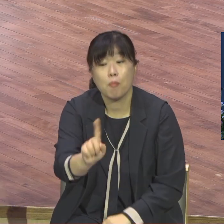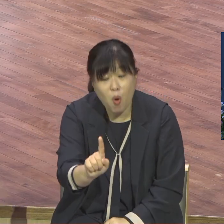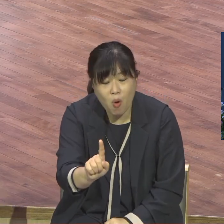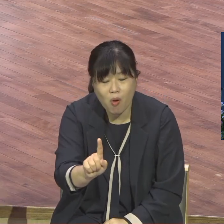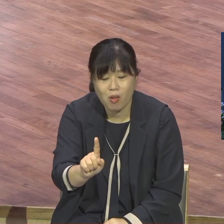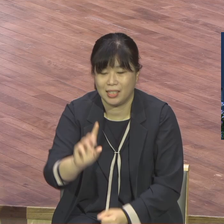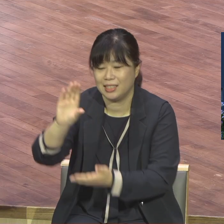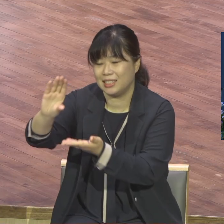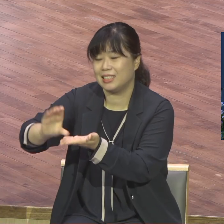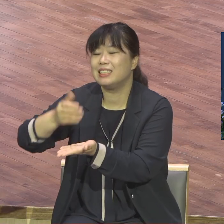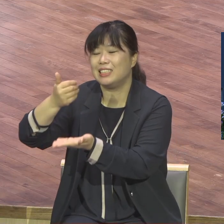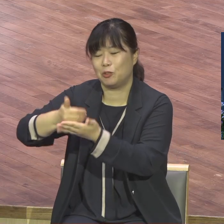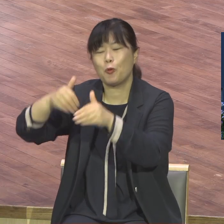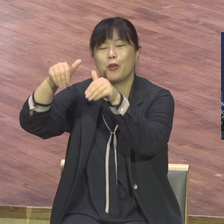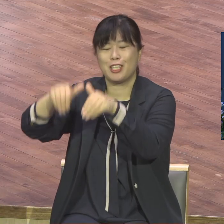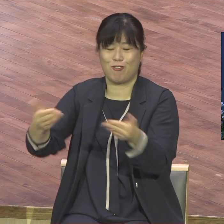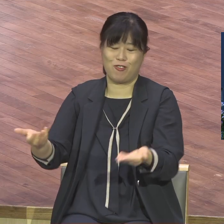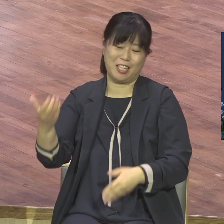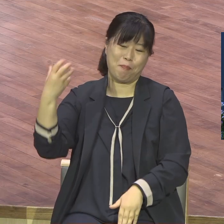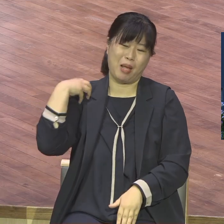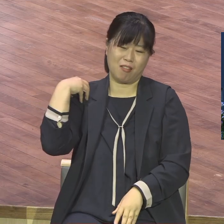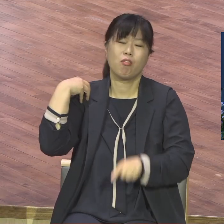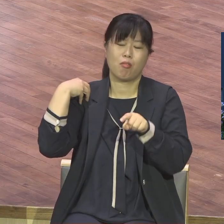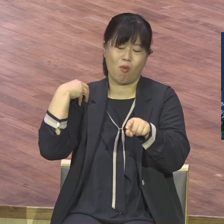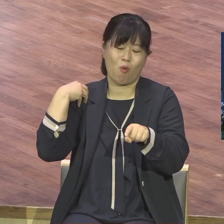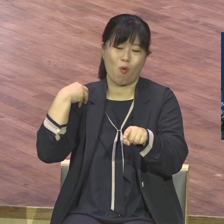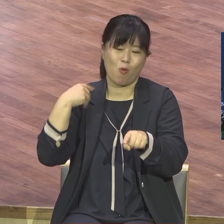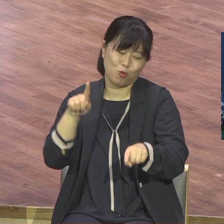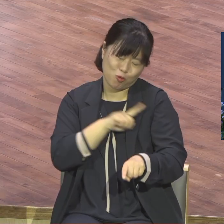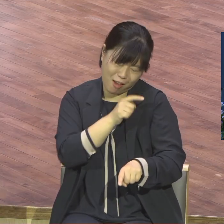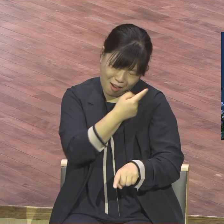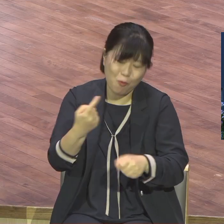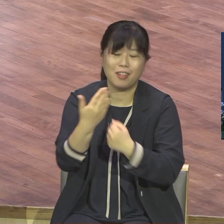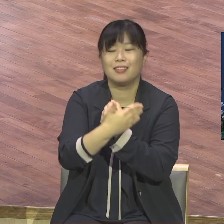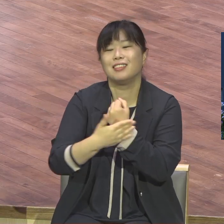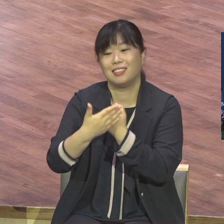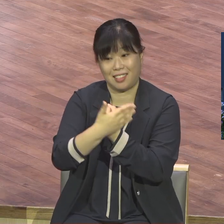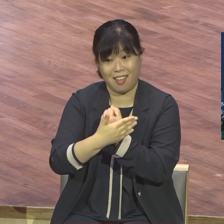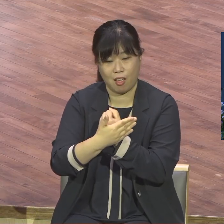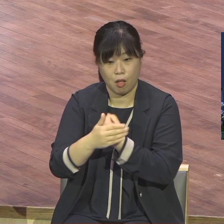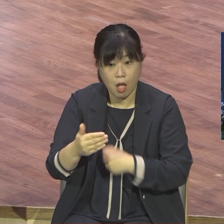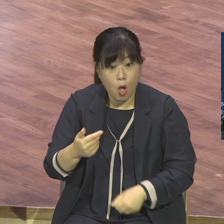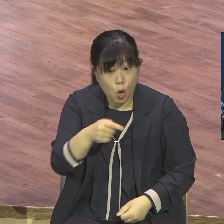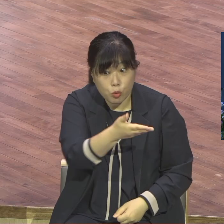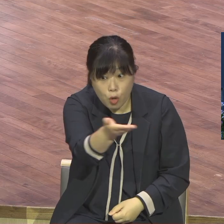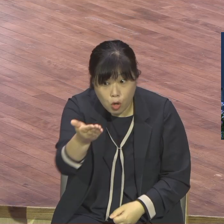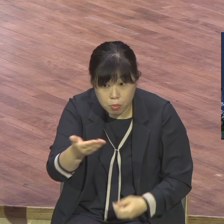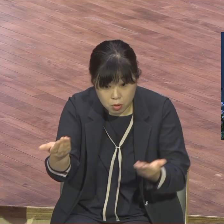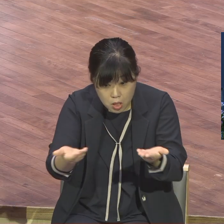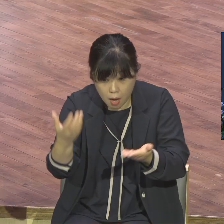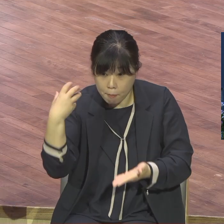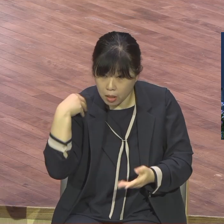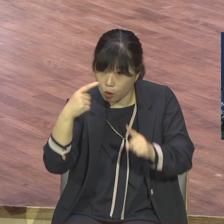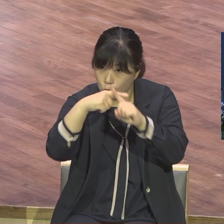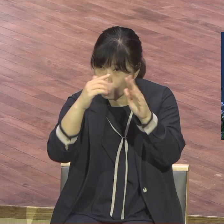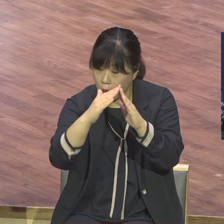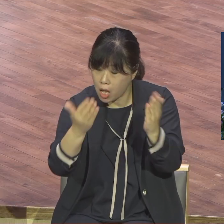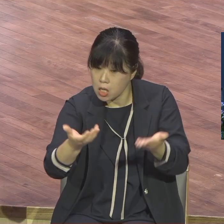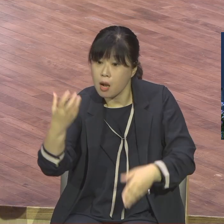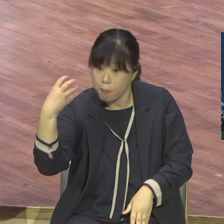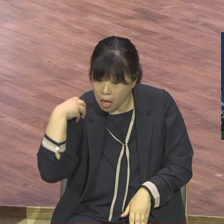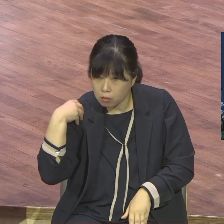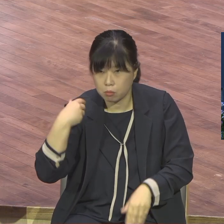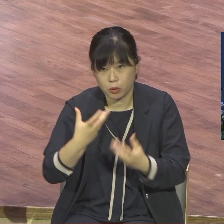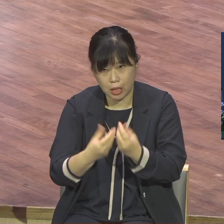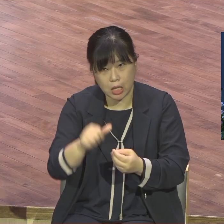일꾼으로 삼으셨다는 것입니다. 여러분 직분 맡은 거요 감격하시기 바랍니다. 직분이 이게 내가 무슨